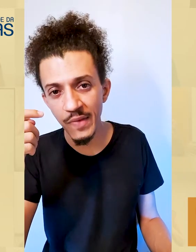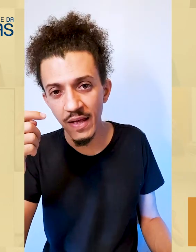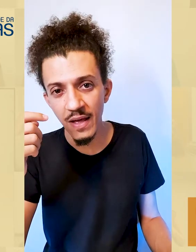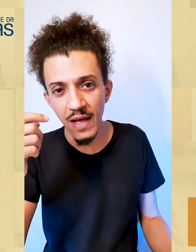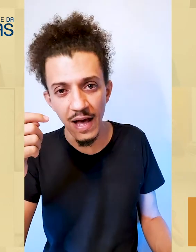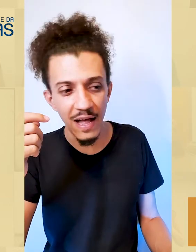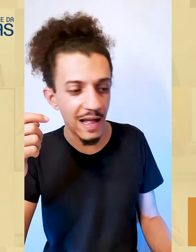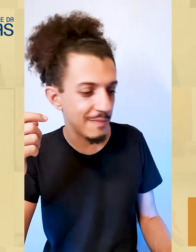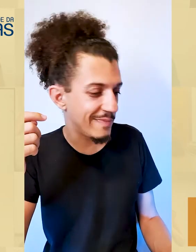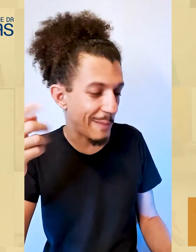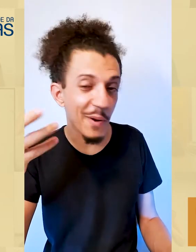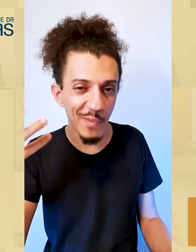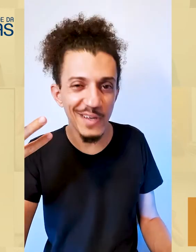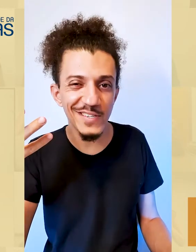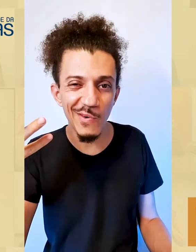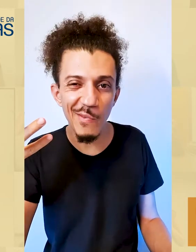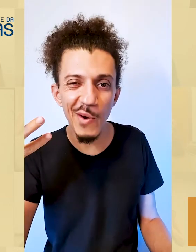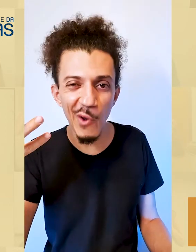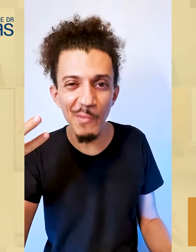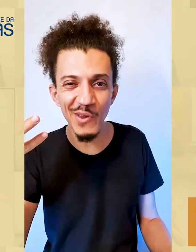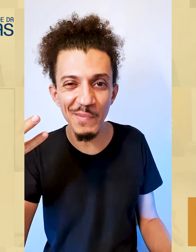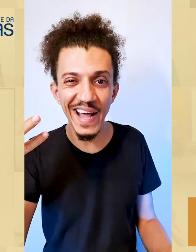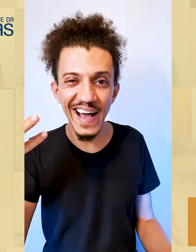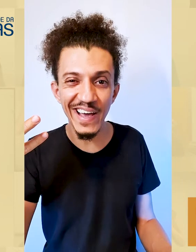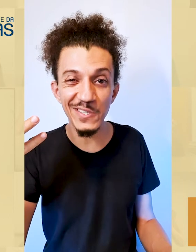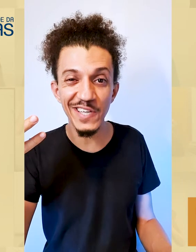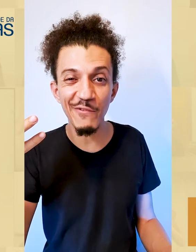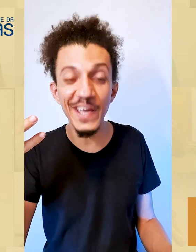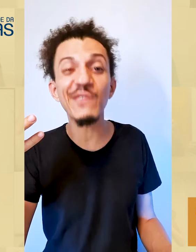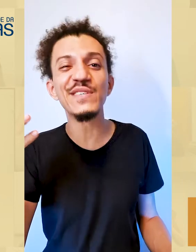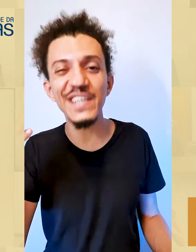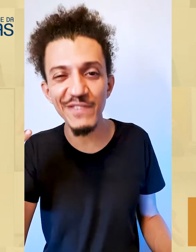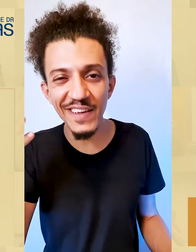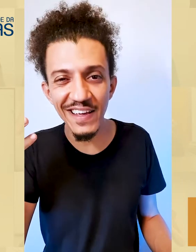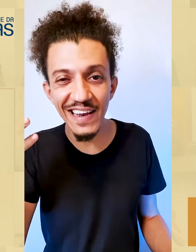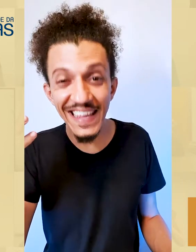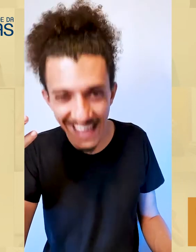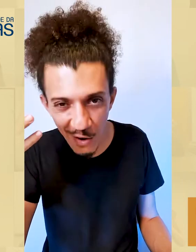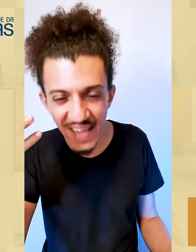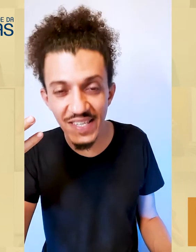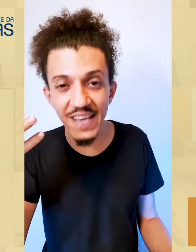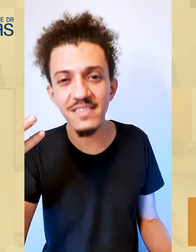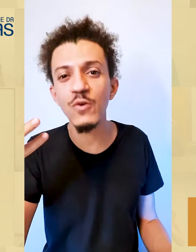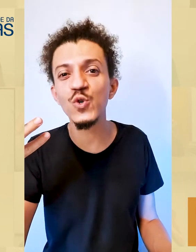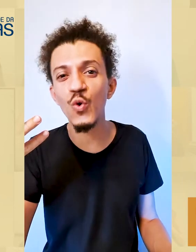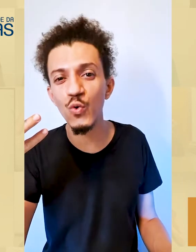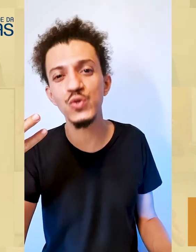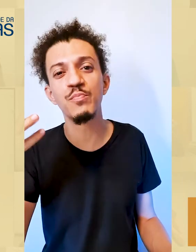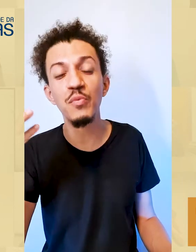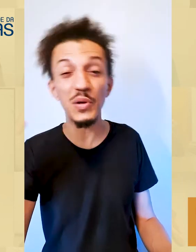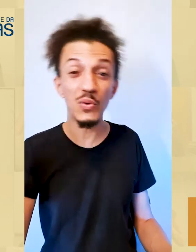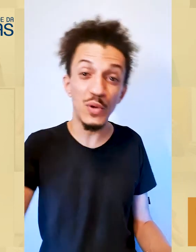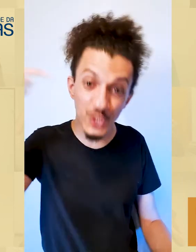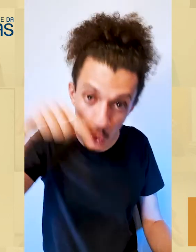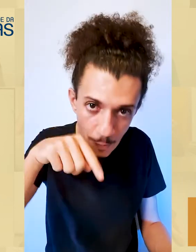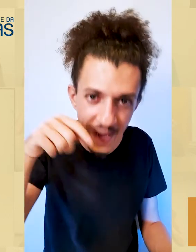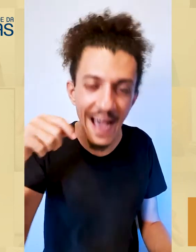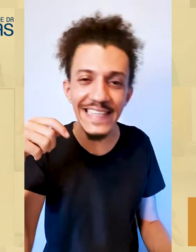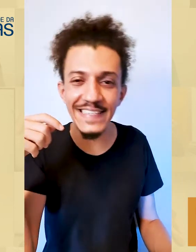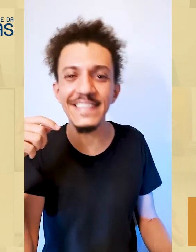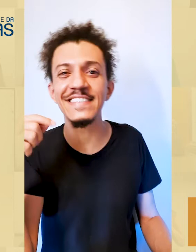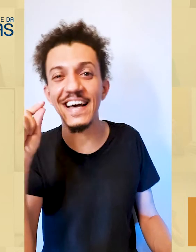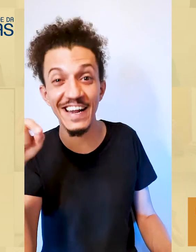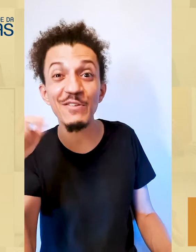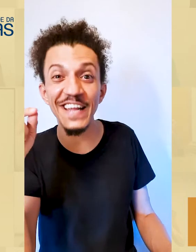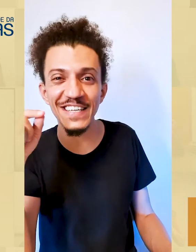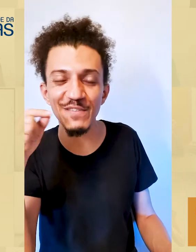público. A propósito, o meu nome e o nome da Raquel já foi inclusive literalmente questão de concurso público sobre a